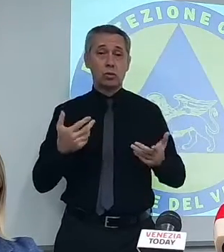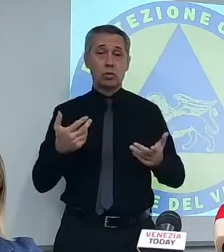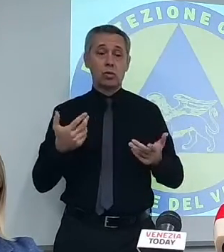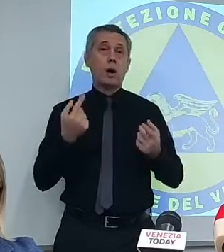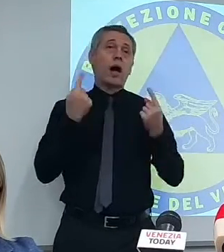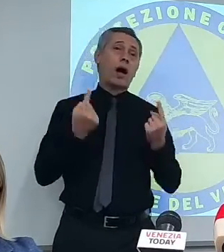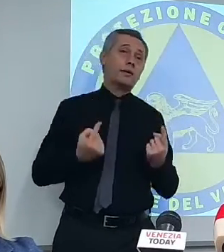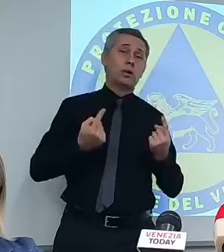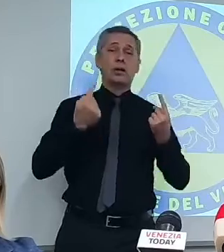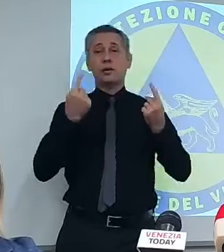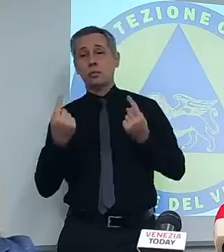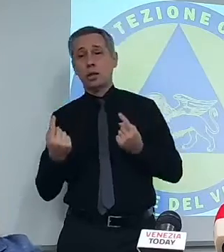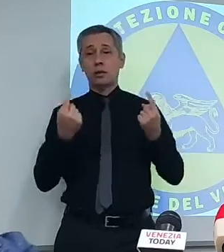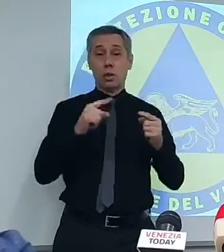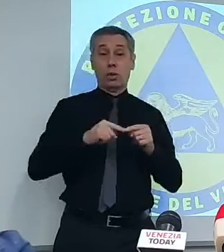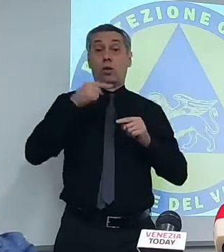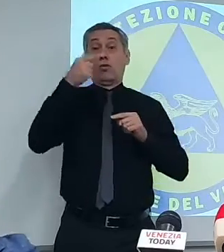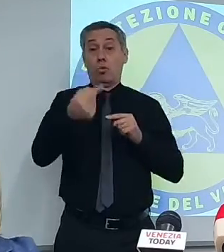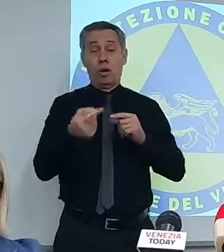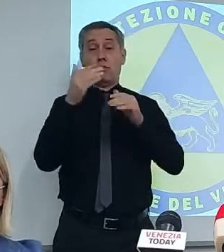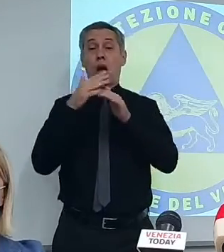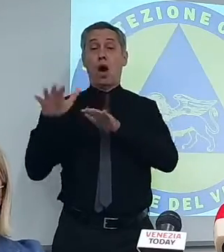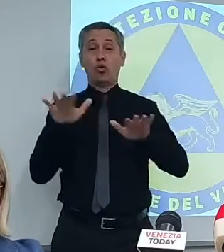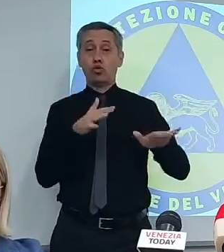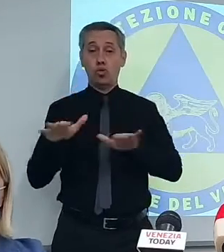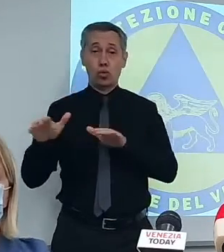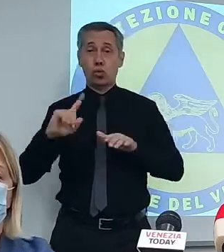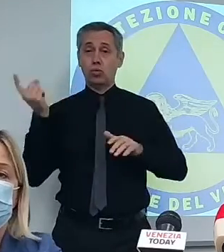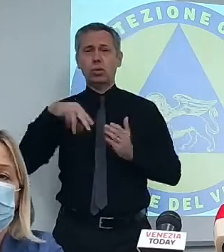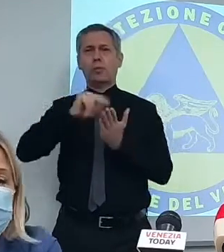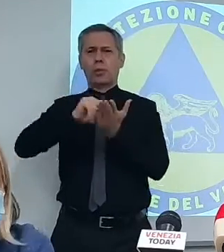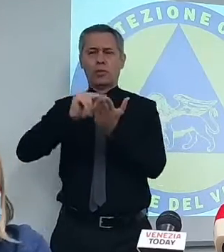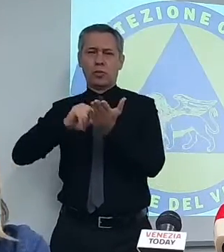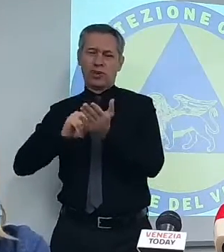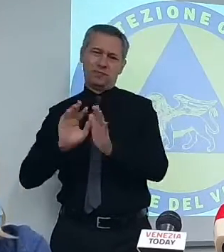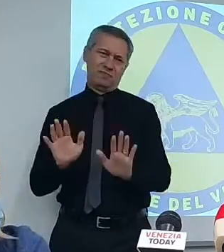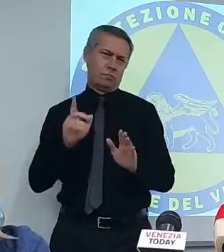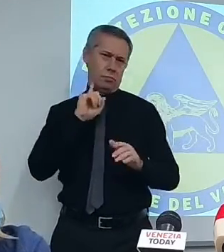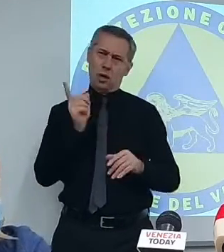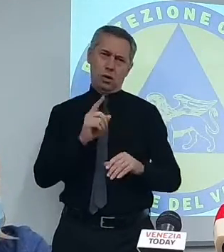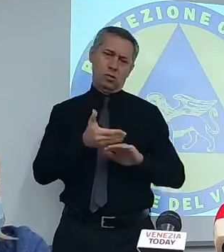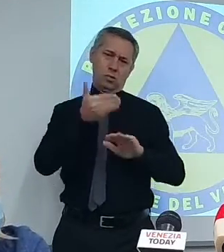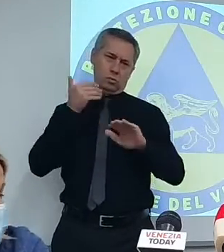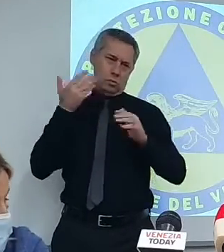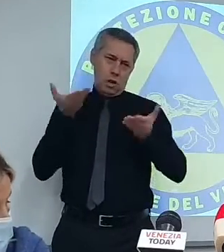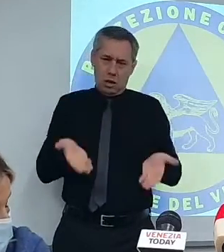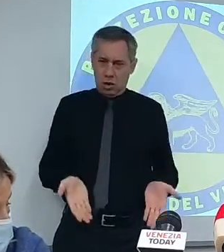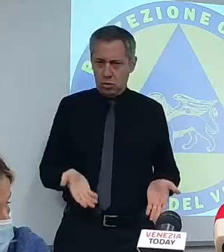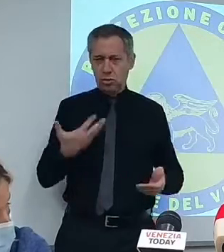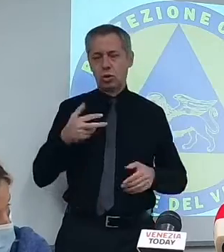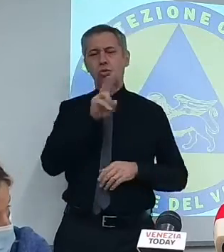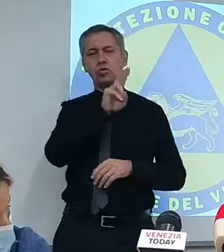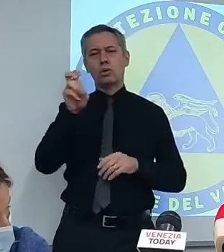questa è una preoccupazione che abbiamo ripeto 200 mila posti liberi in questo momento quindi non c'è